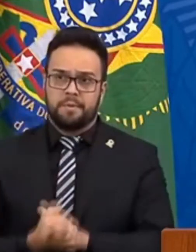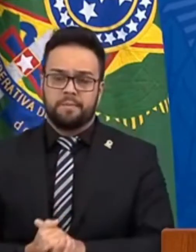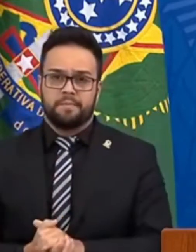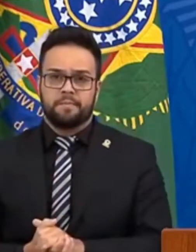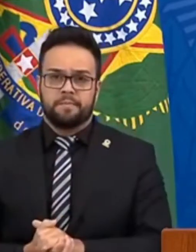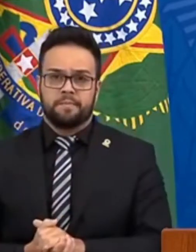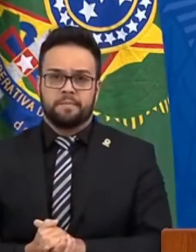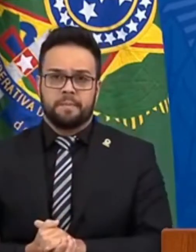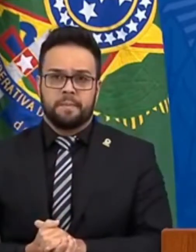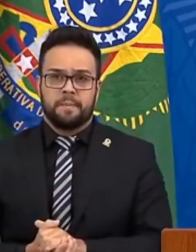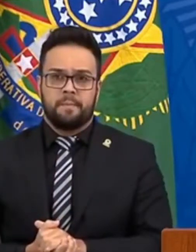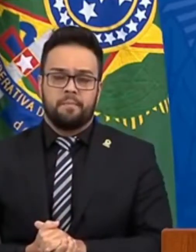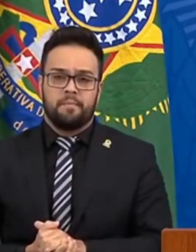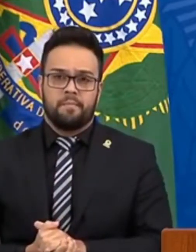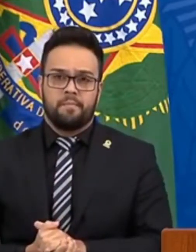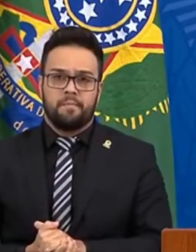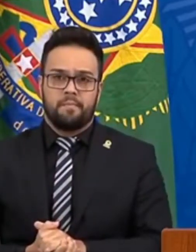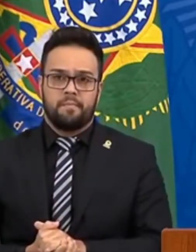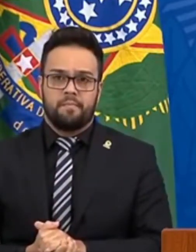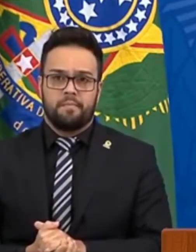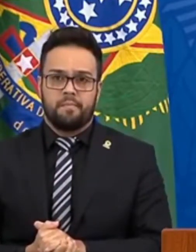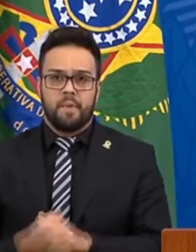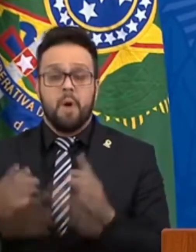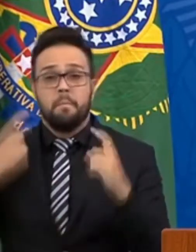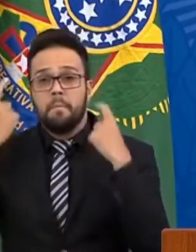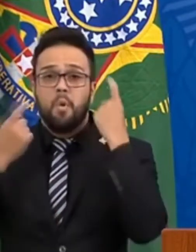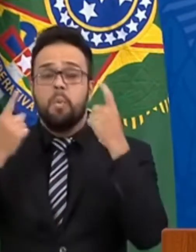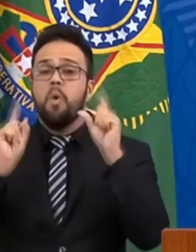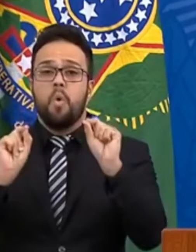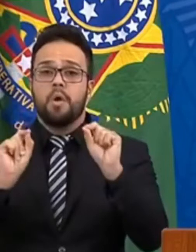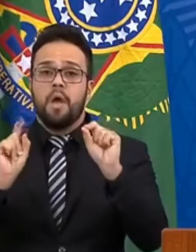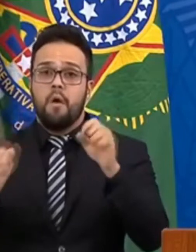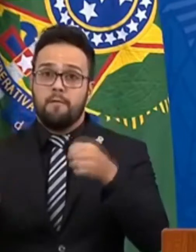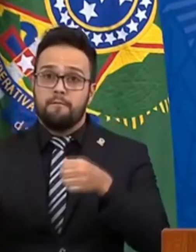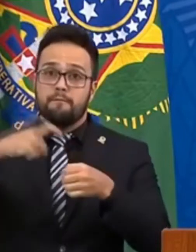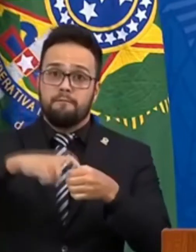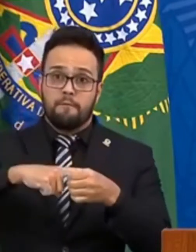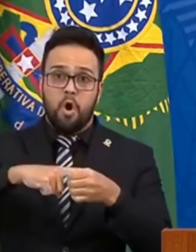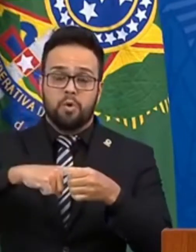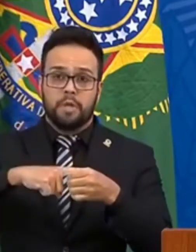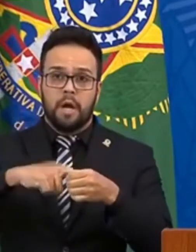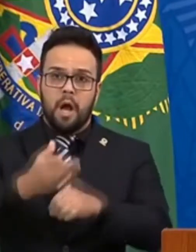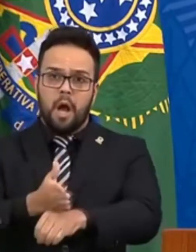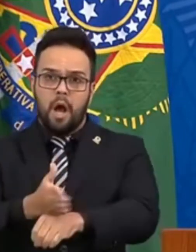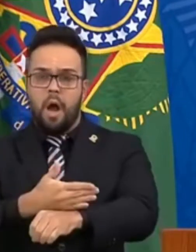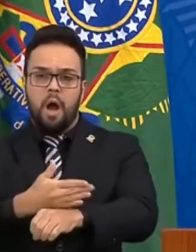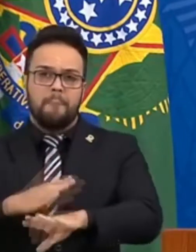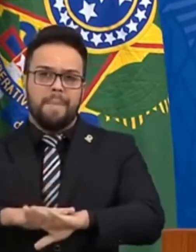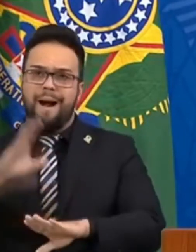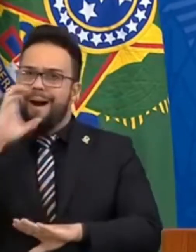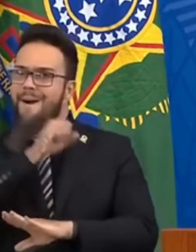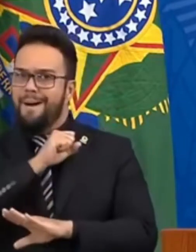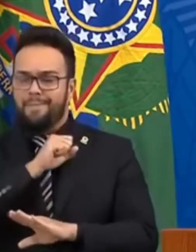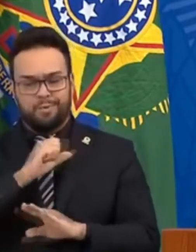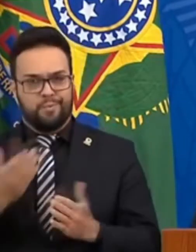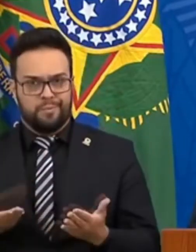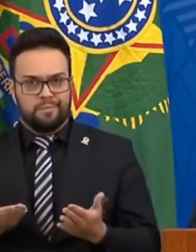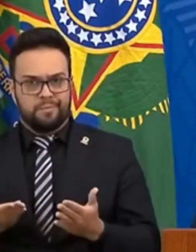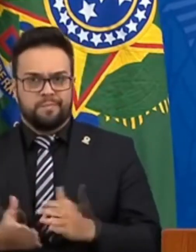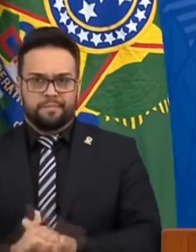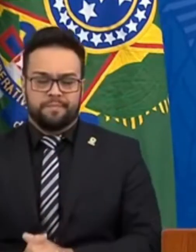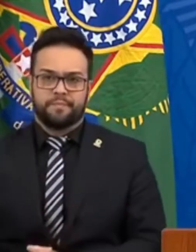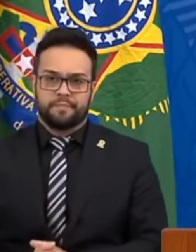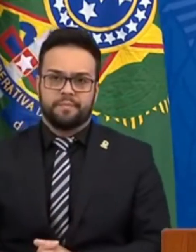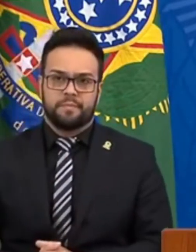para que essa essa volta no a validade chegue o mais breve possível tem um antes